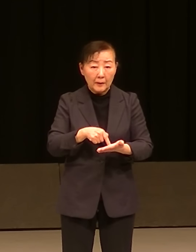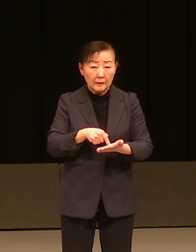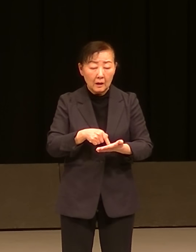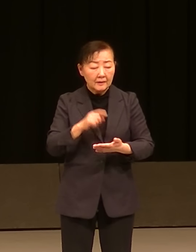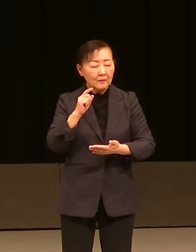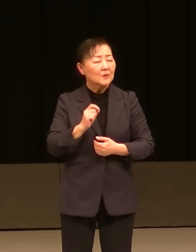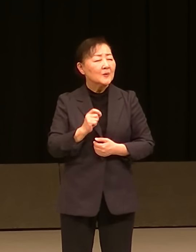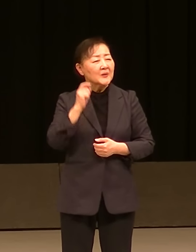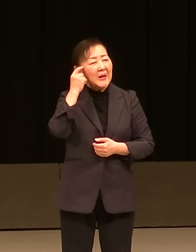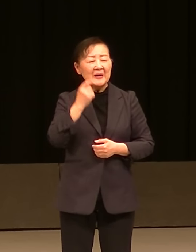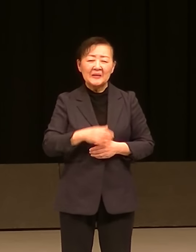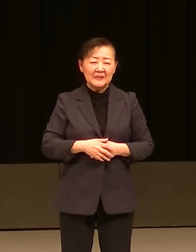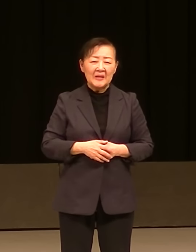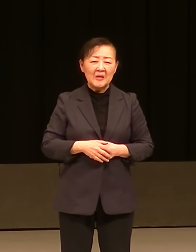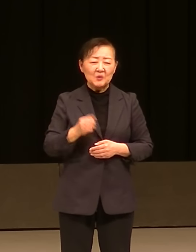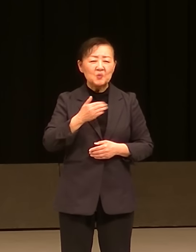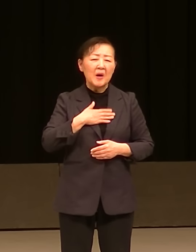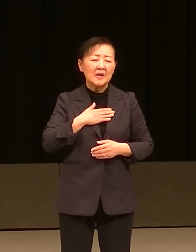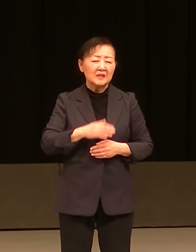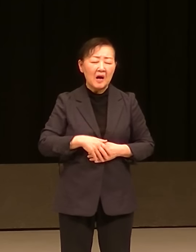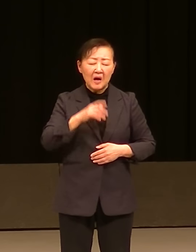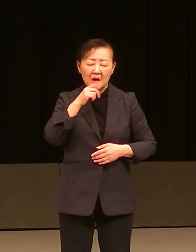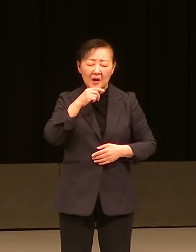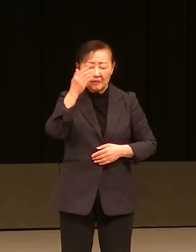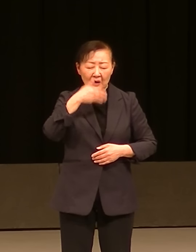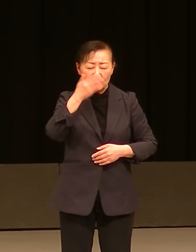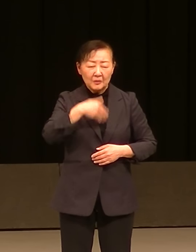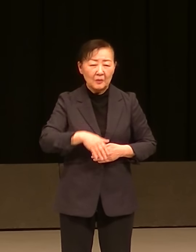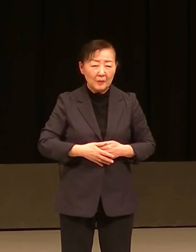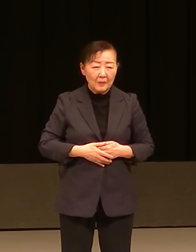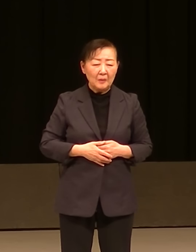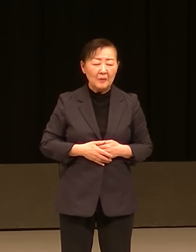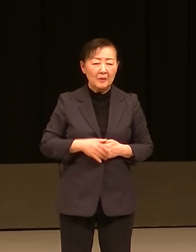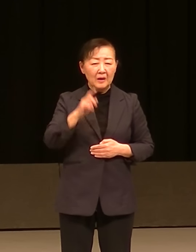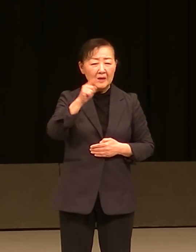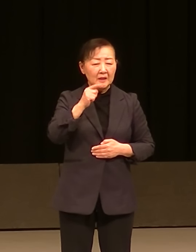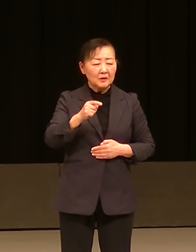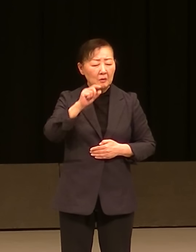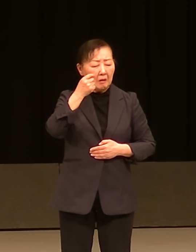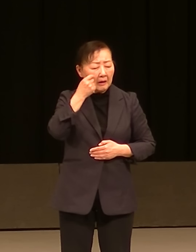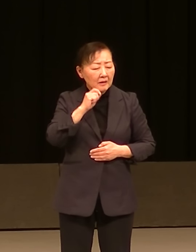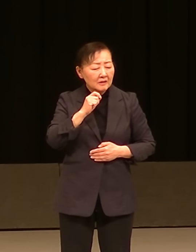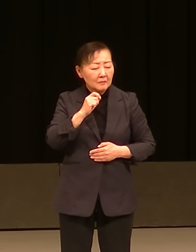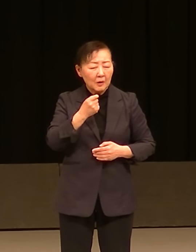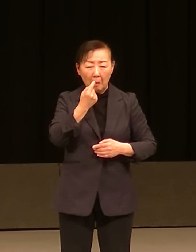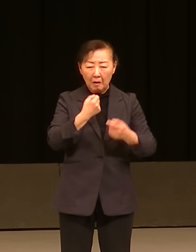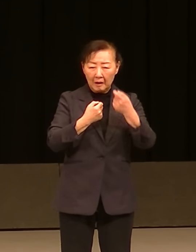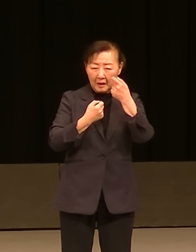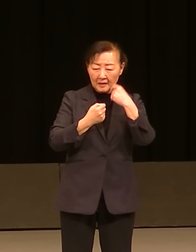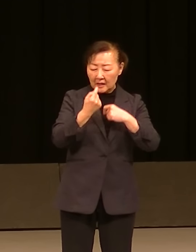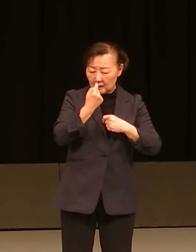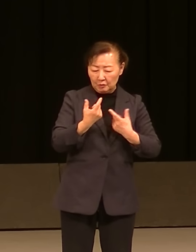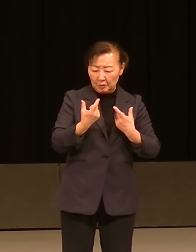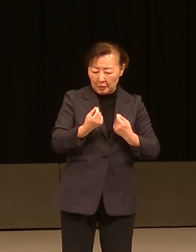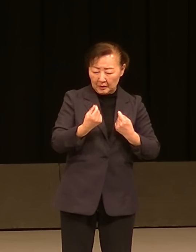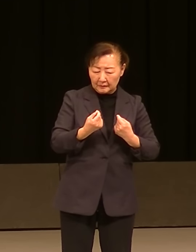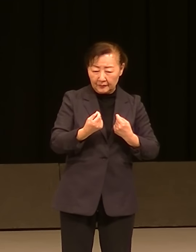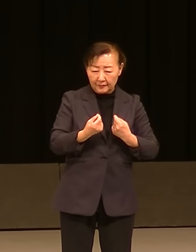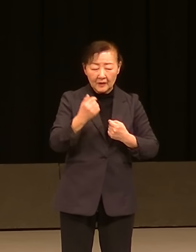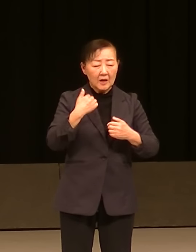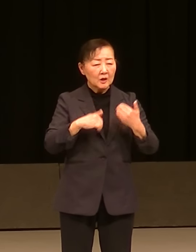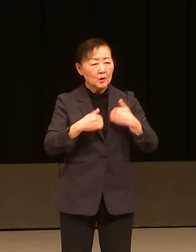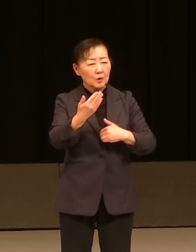たらすぐ分かりました。なるほどと、この、まあ、人の悲しみを悲しみ、我が悲しみとし、人の